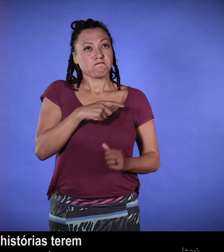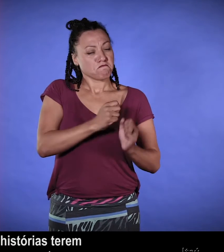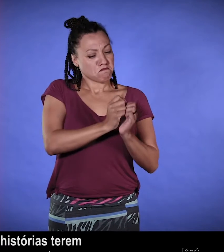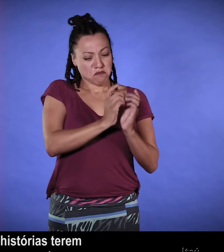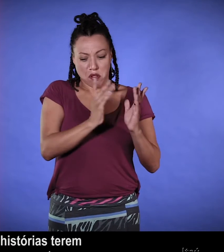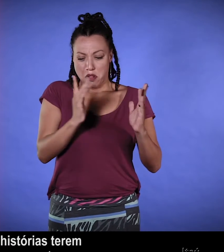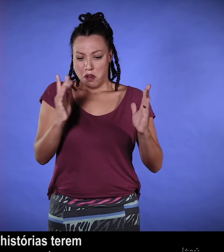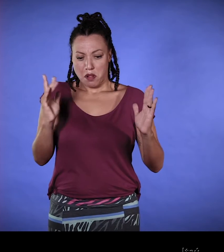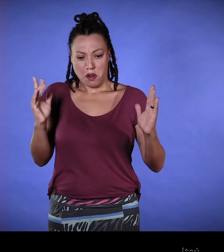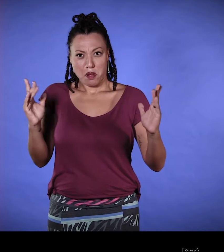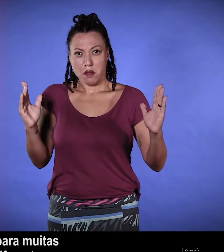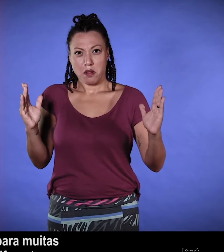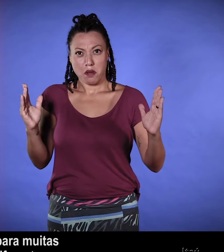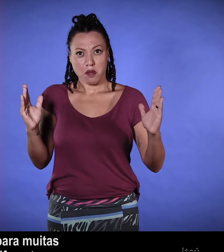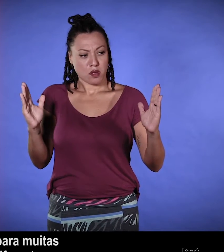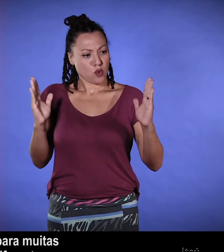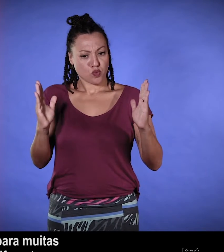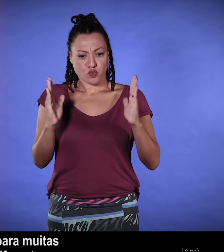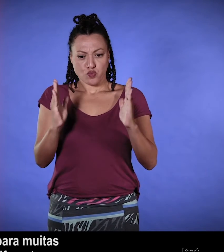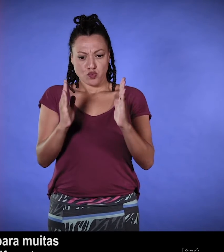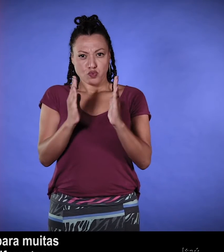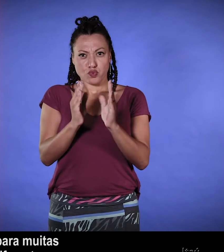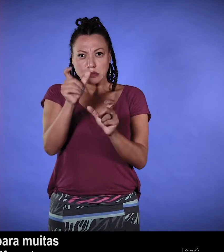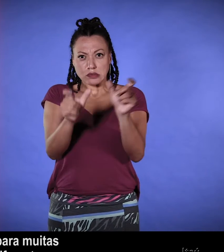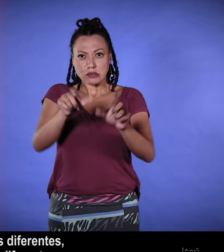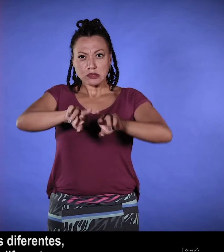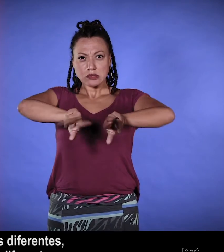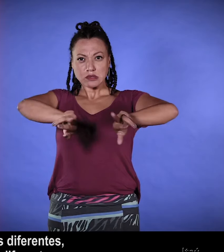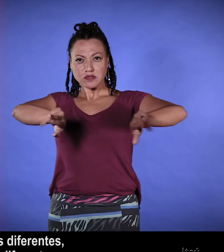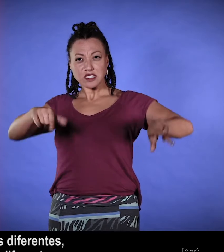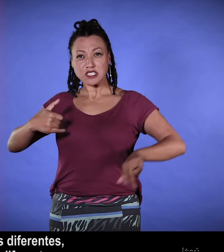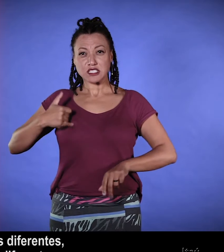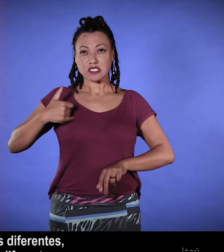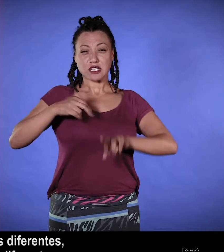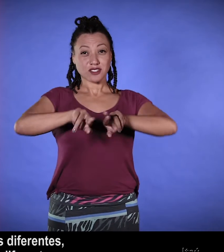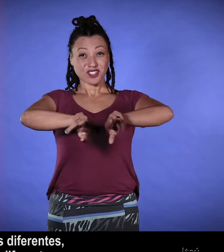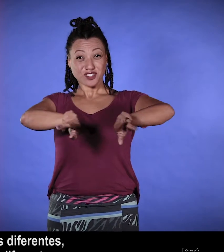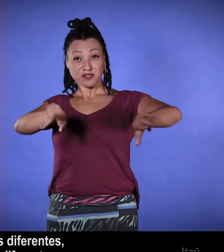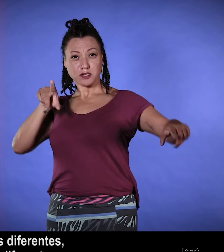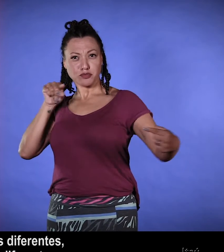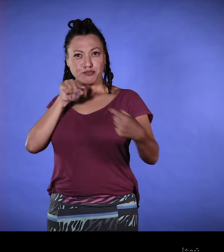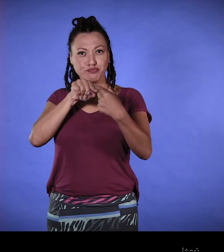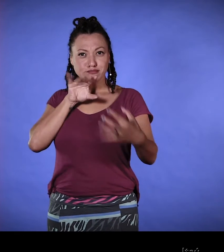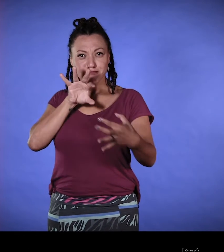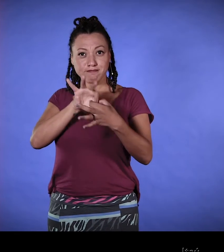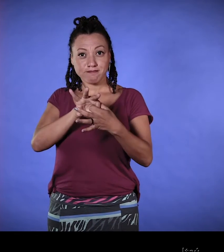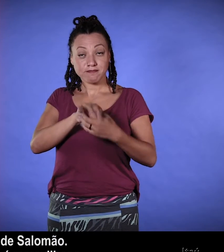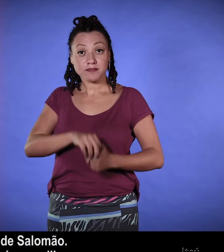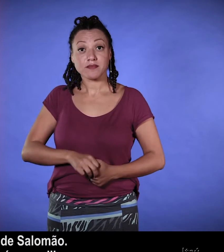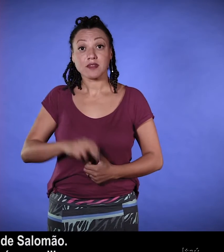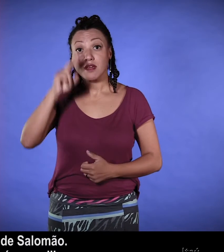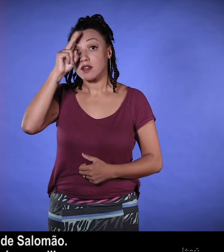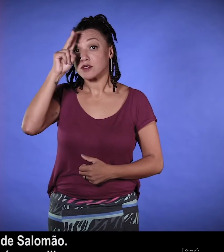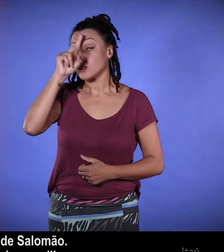muitos níveis ao mesmo tempo e servirem para muitas pessoas diferentes, com histórias diferentes, com idades diferentes.